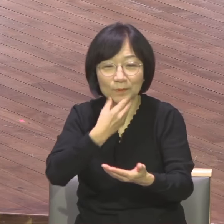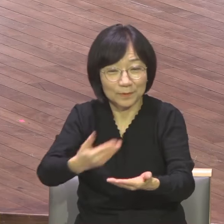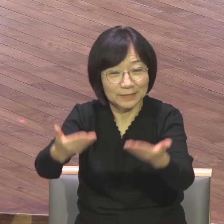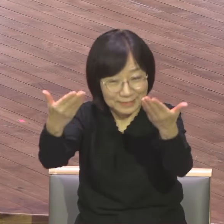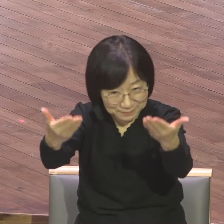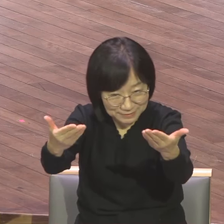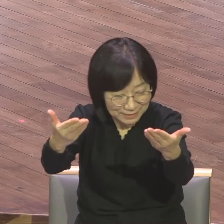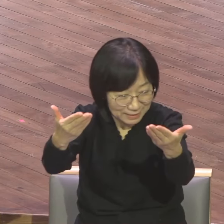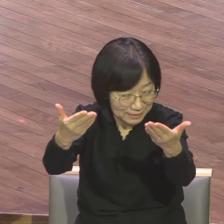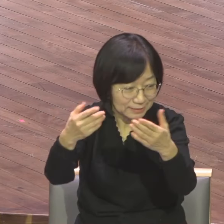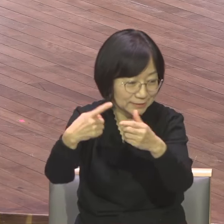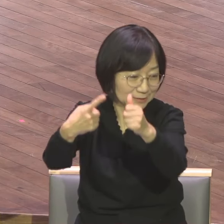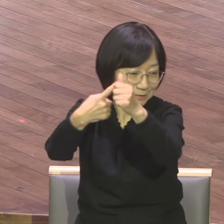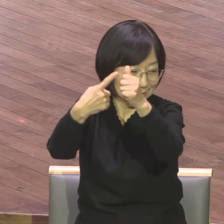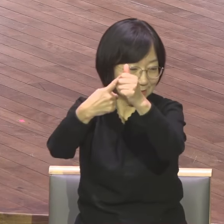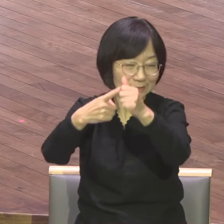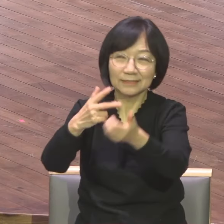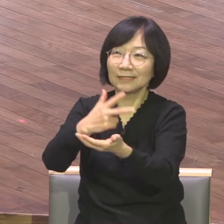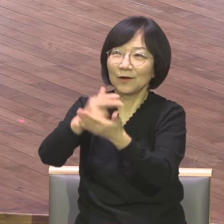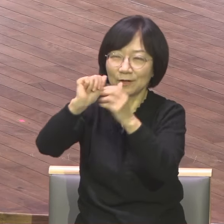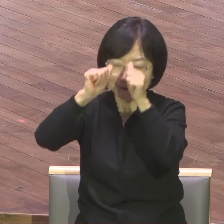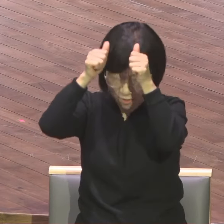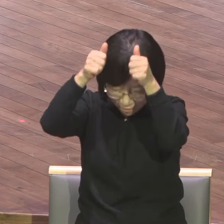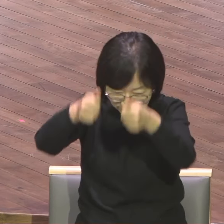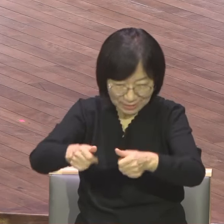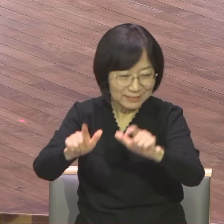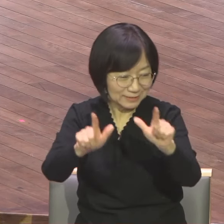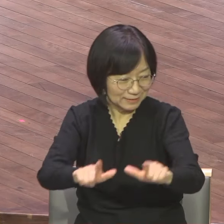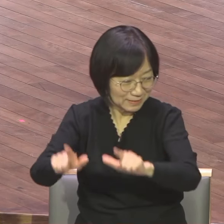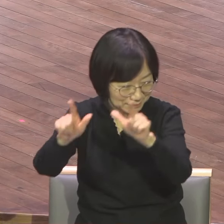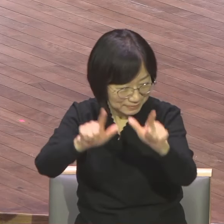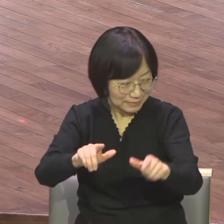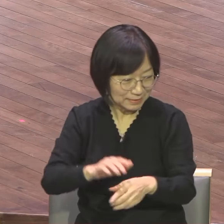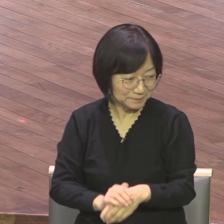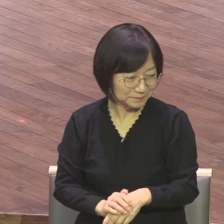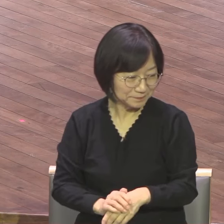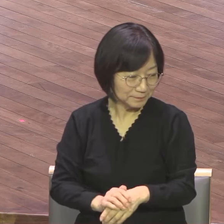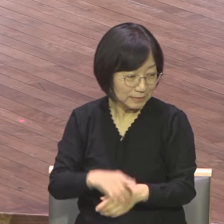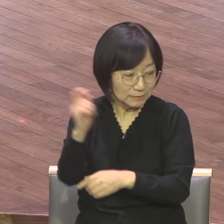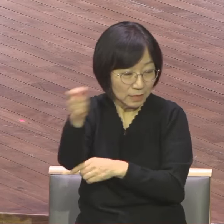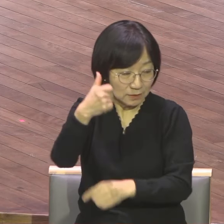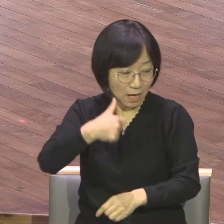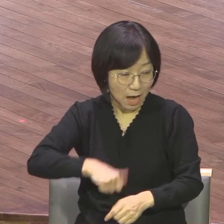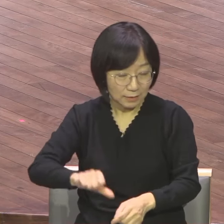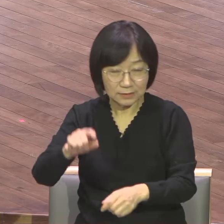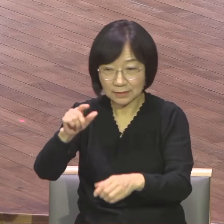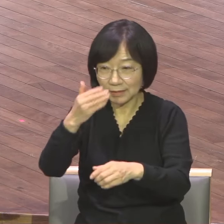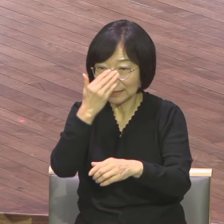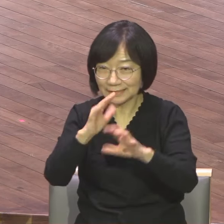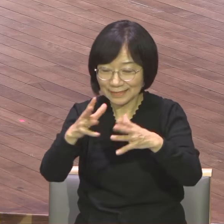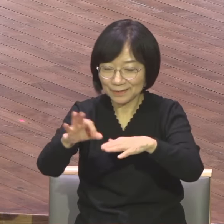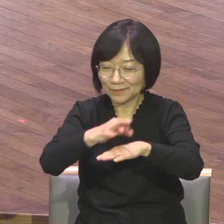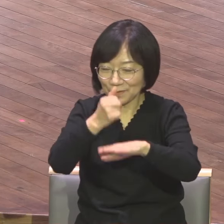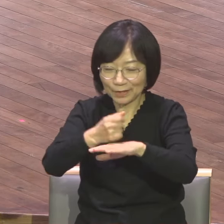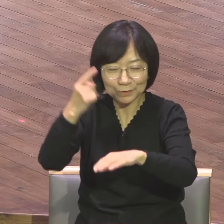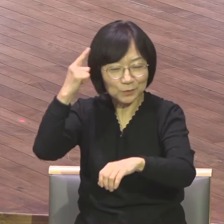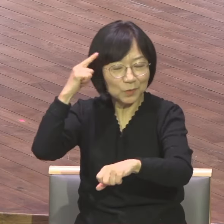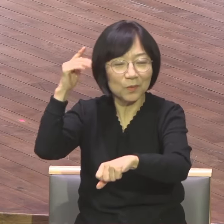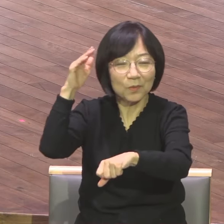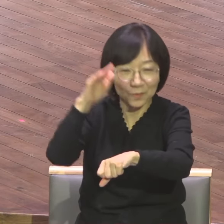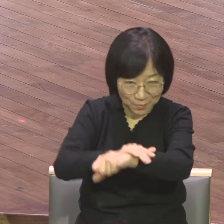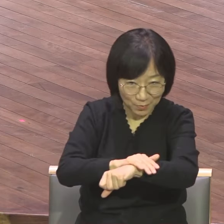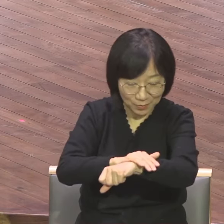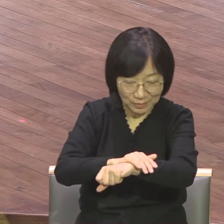경외하는 삶입니다. 1절입니다. 다윗의 아들 이스라엘 왕 솔로몬의 자문이라. 자, 솔로몬이 자문을 기록했다는